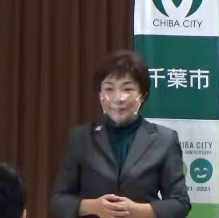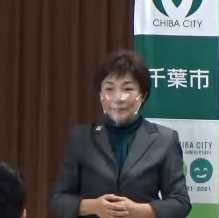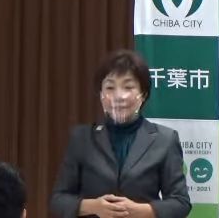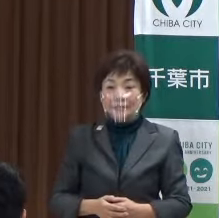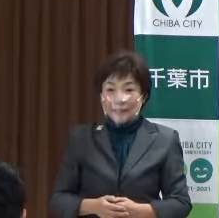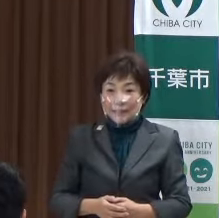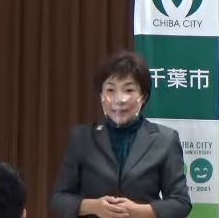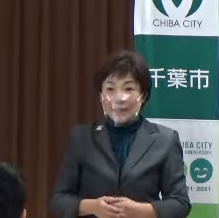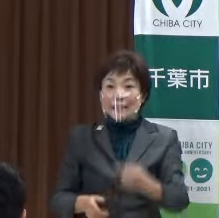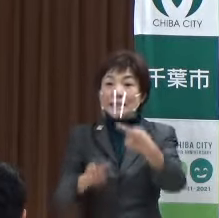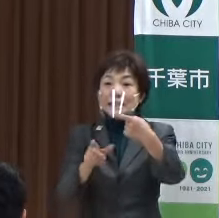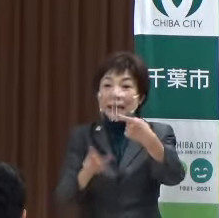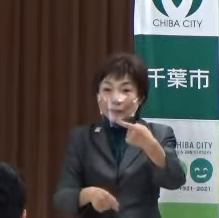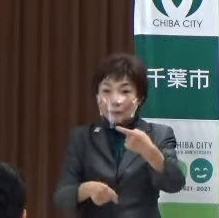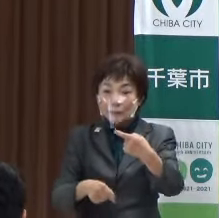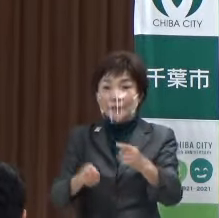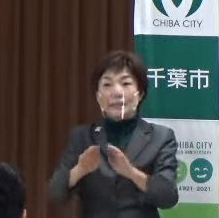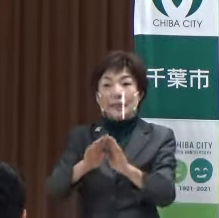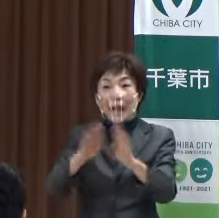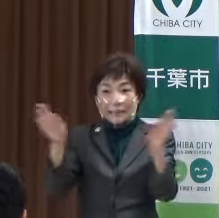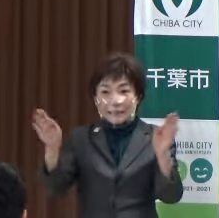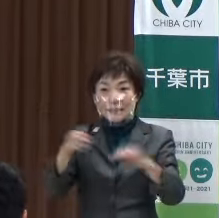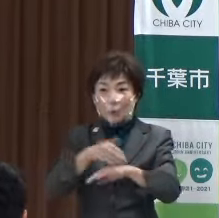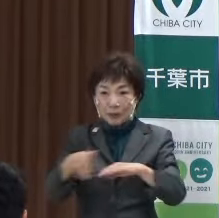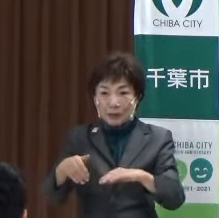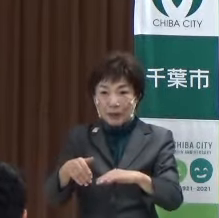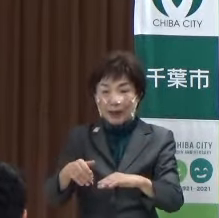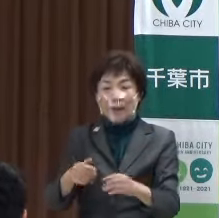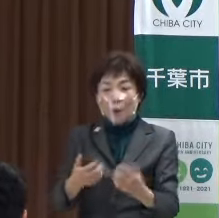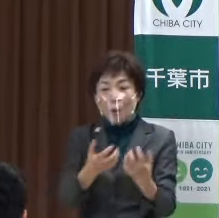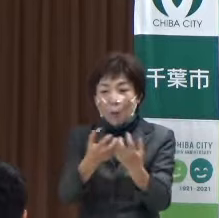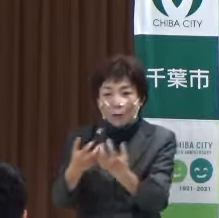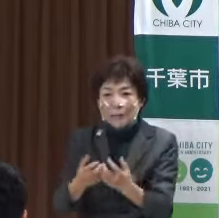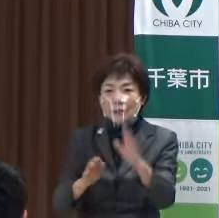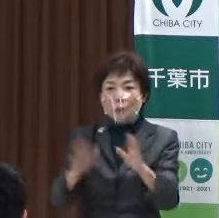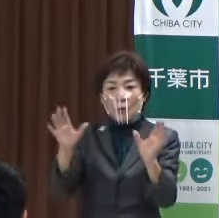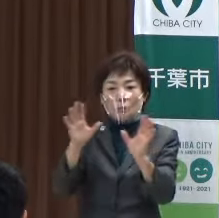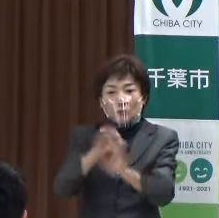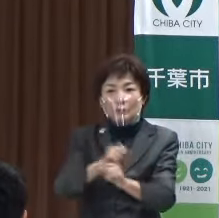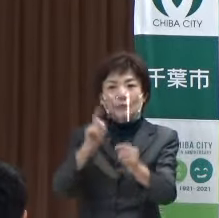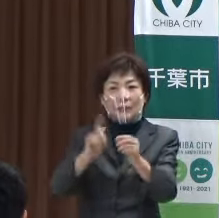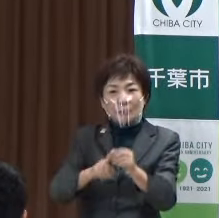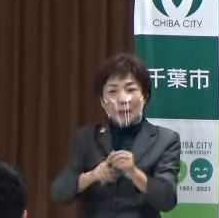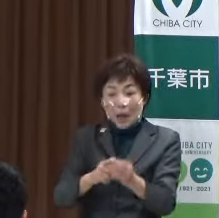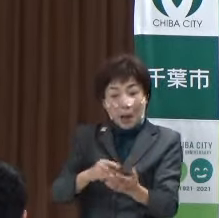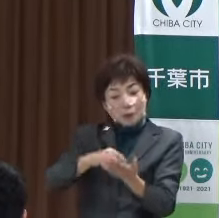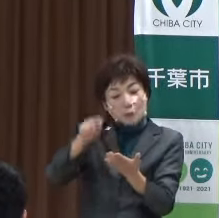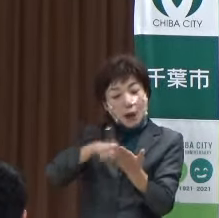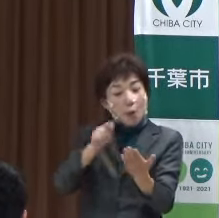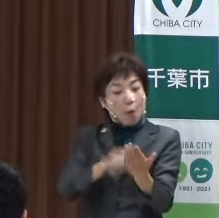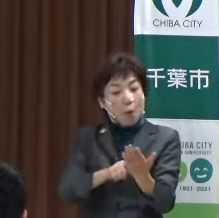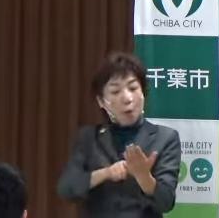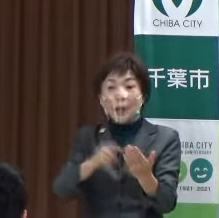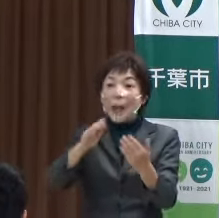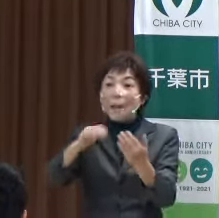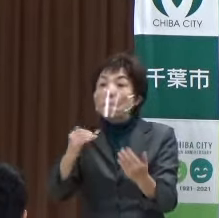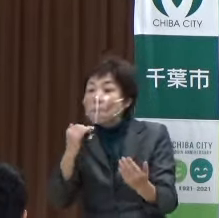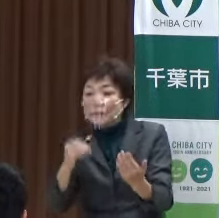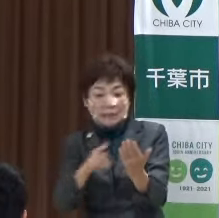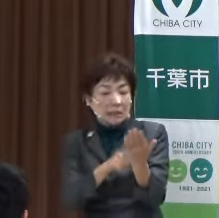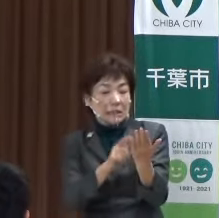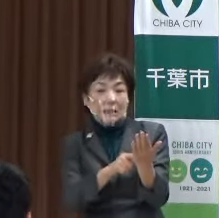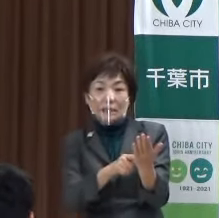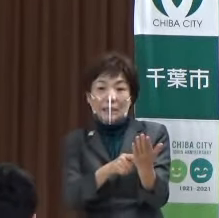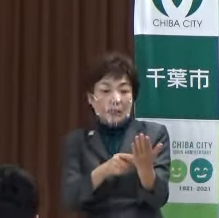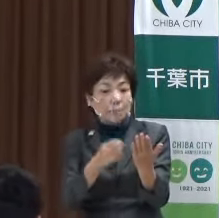内容ですけれども、1月に開始をいたしますのがこの混雑状況配信サービスということで、パソコンやスマホから、待ち人数、待ち時